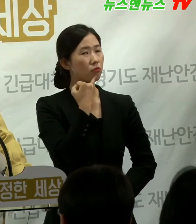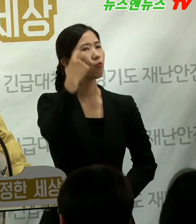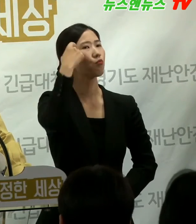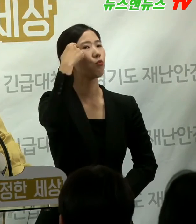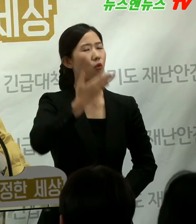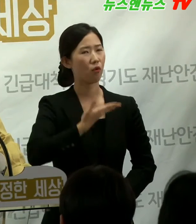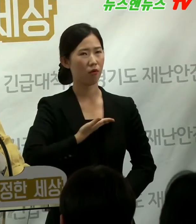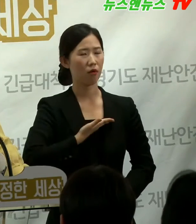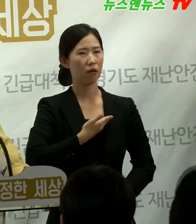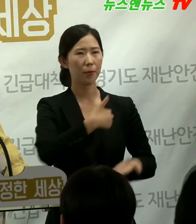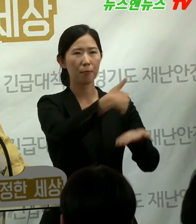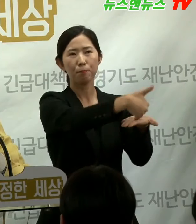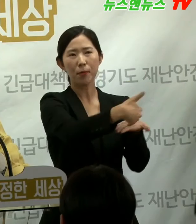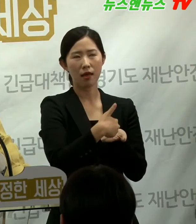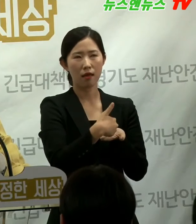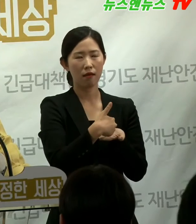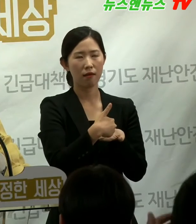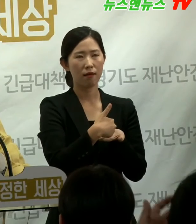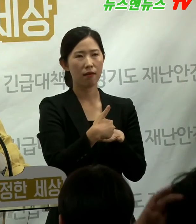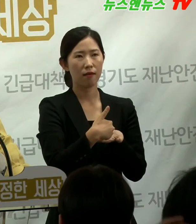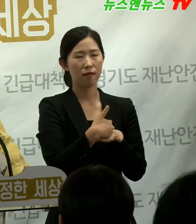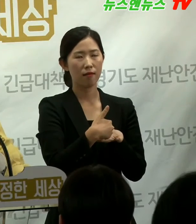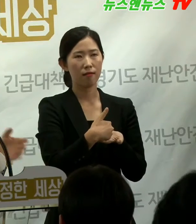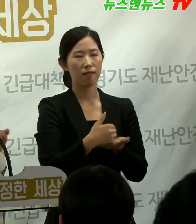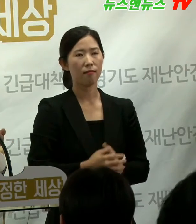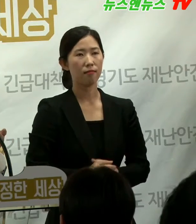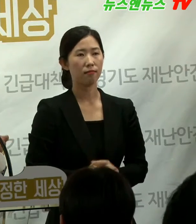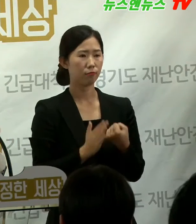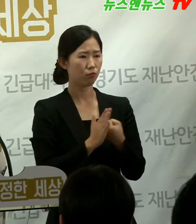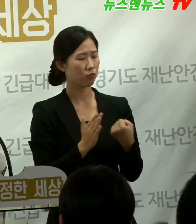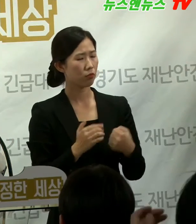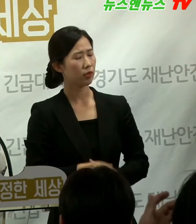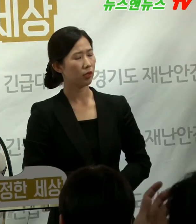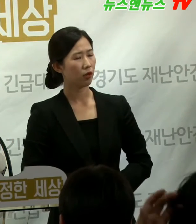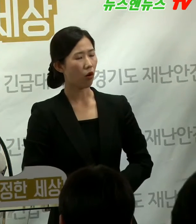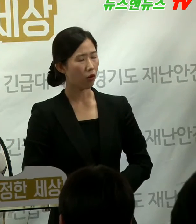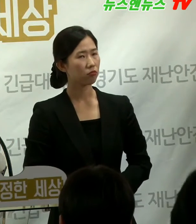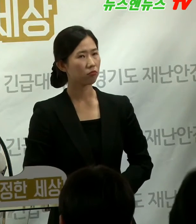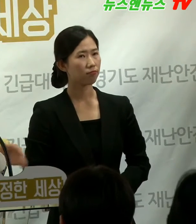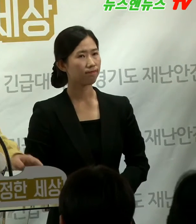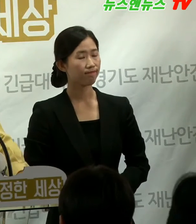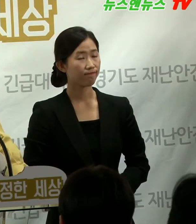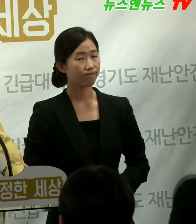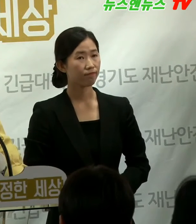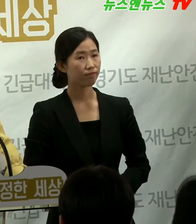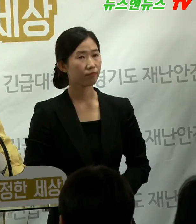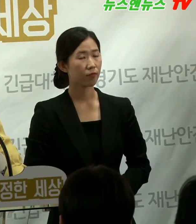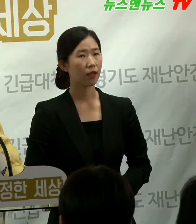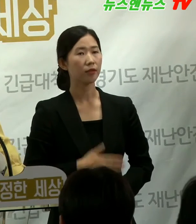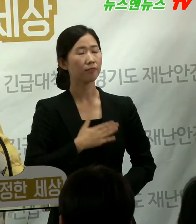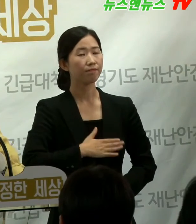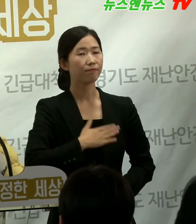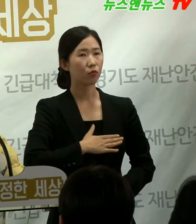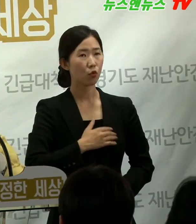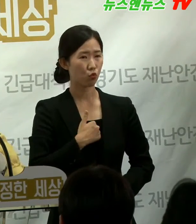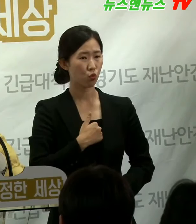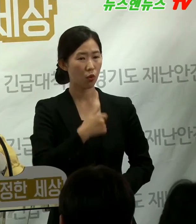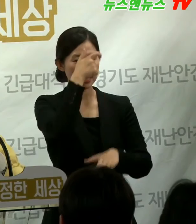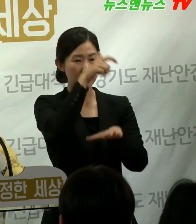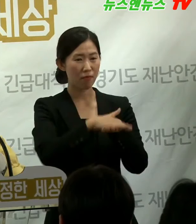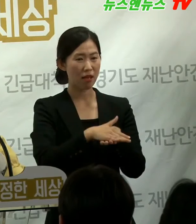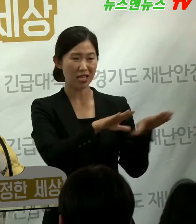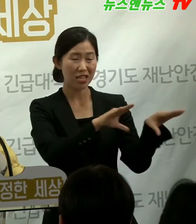의견을 주셨습니다. 간담회 좀 그 의견을 주셨고 거기서 저는 아 그 좋은 생각입니다. 우리도 뭐 집회를 못하게 하는 게 목표가